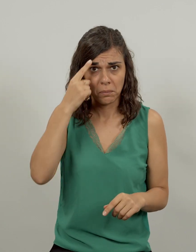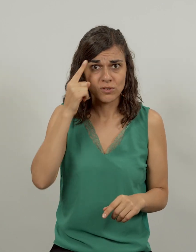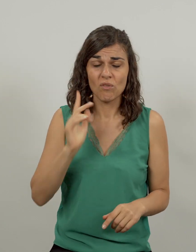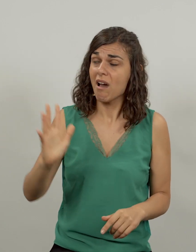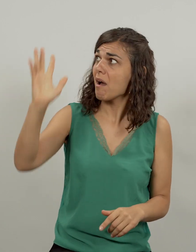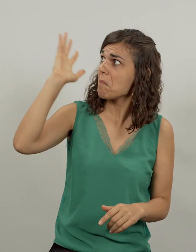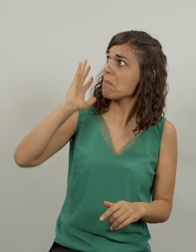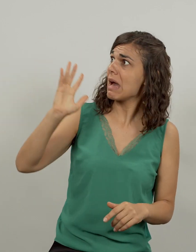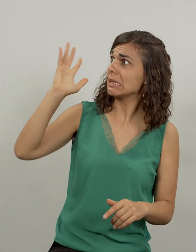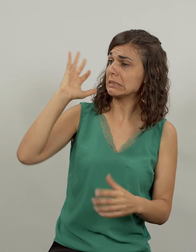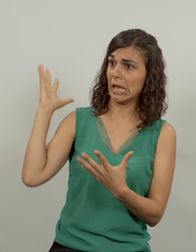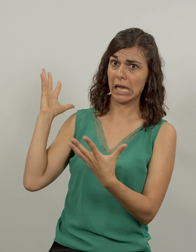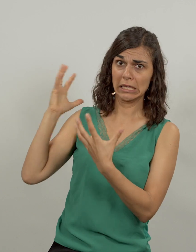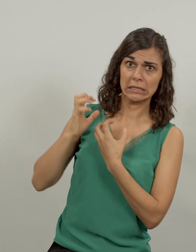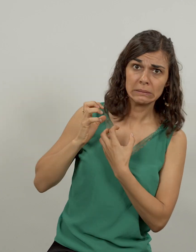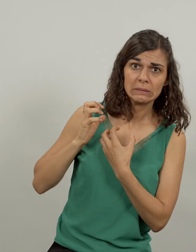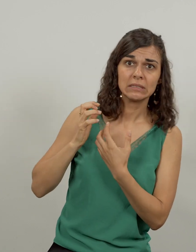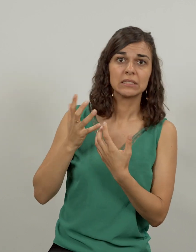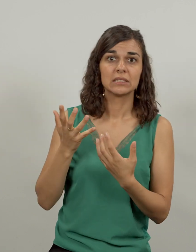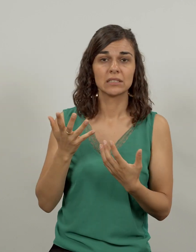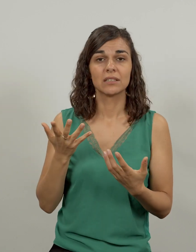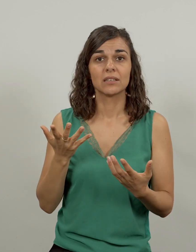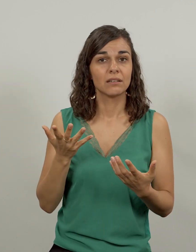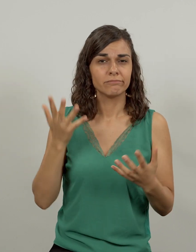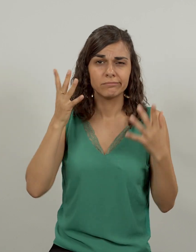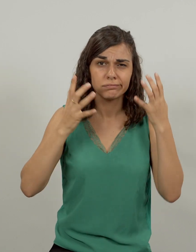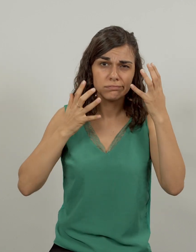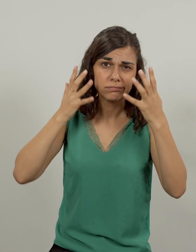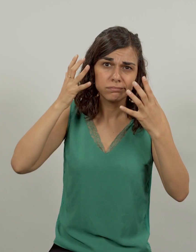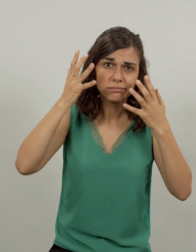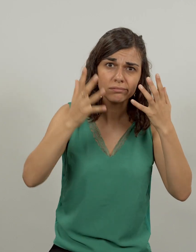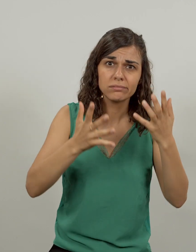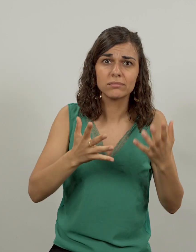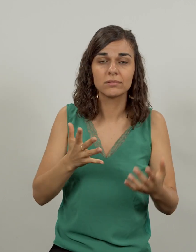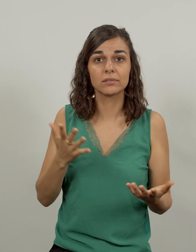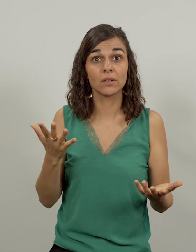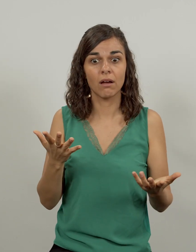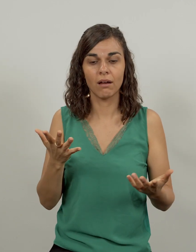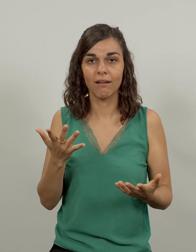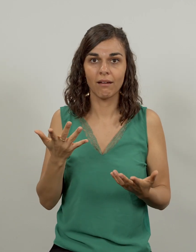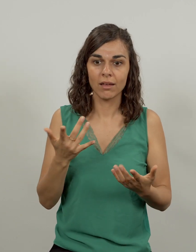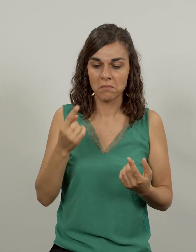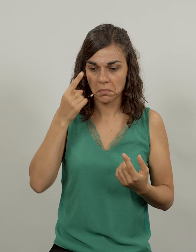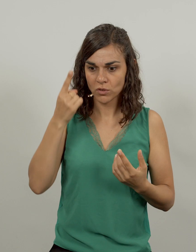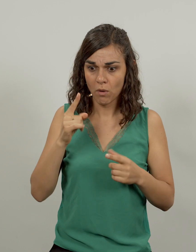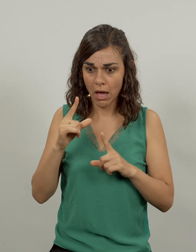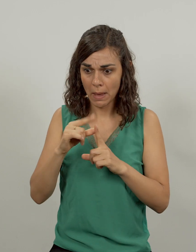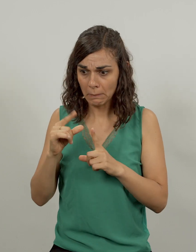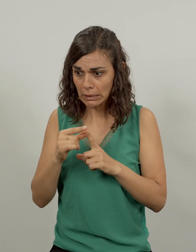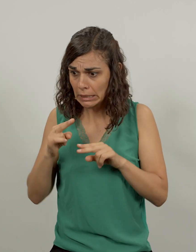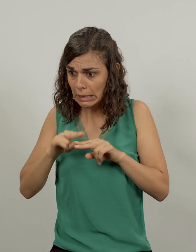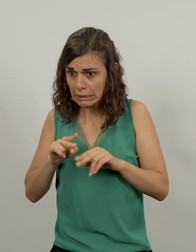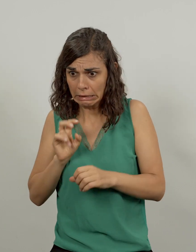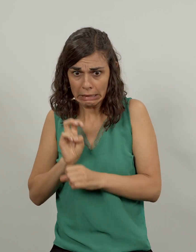ils pensent à leur passé qui les hante. Ils sont là, avec le peu de blé qu'il